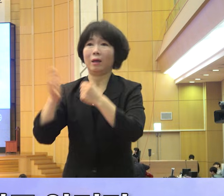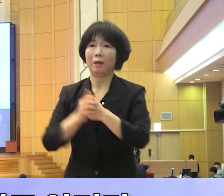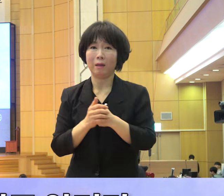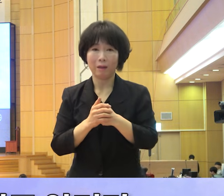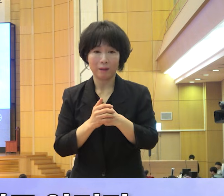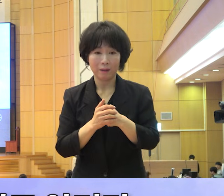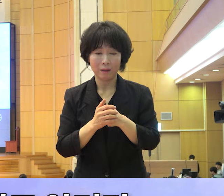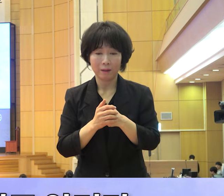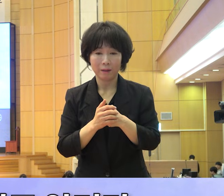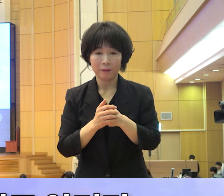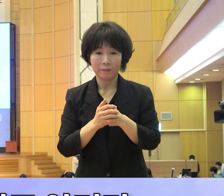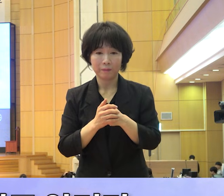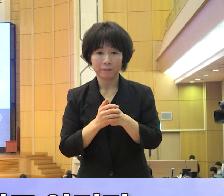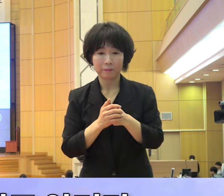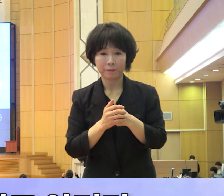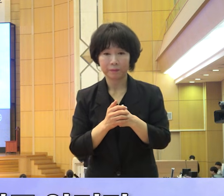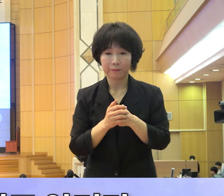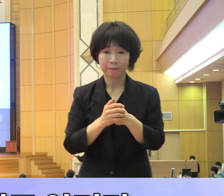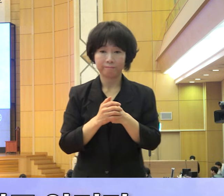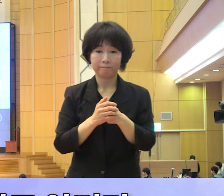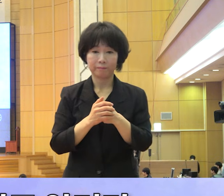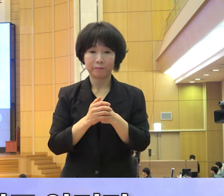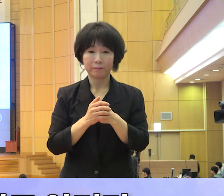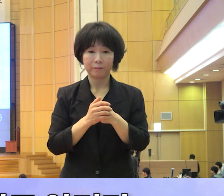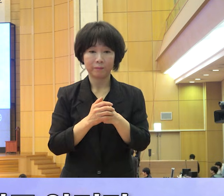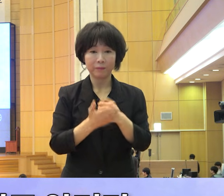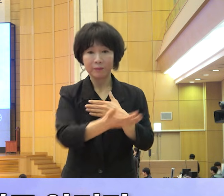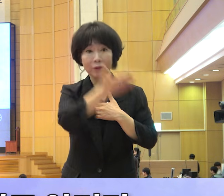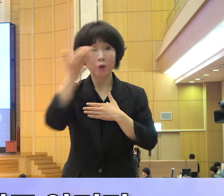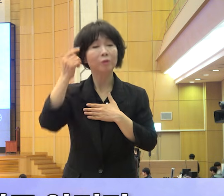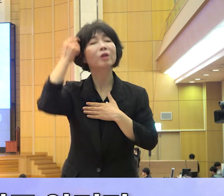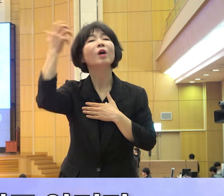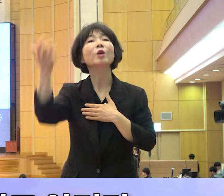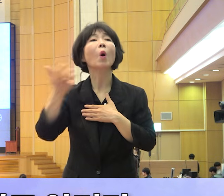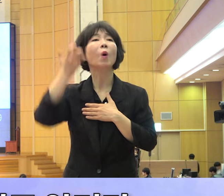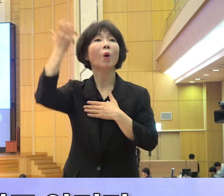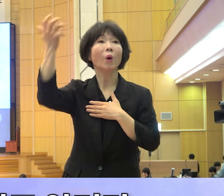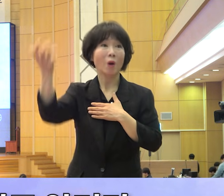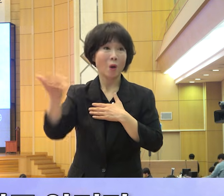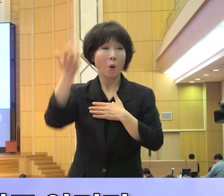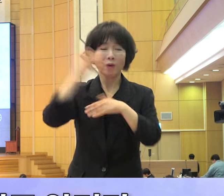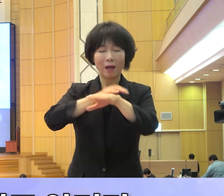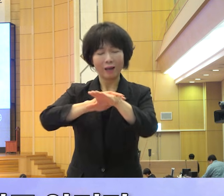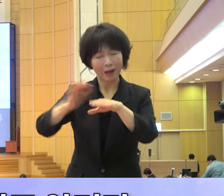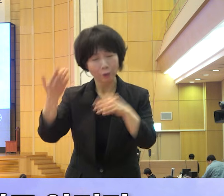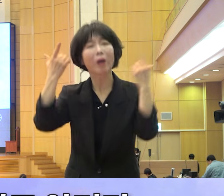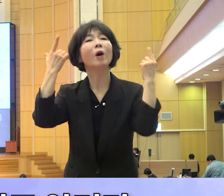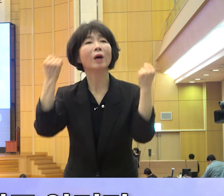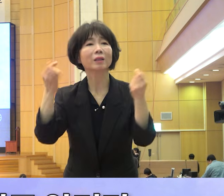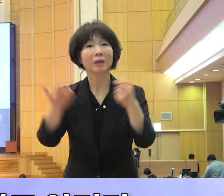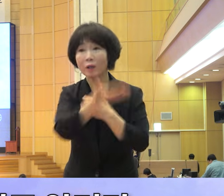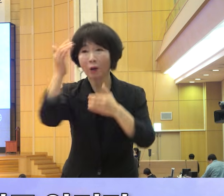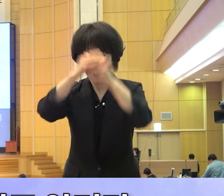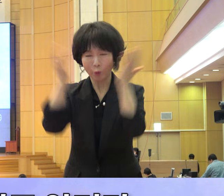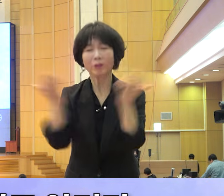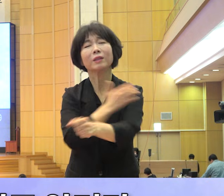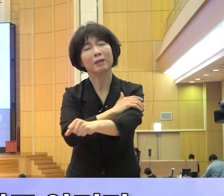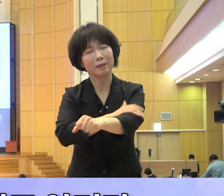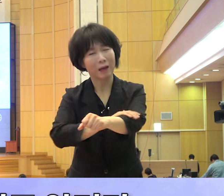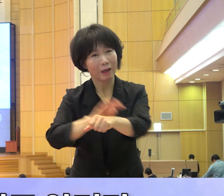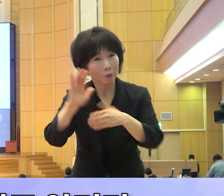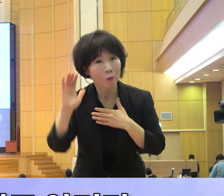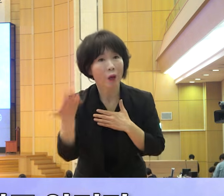거거든요. 그렇게 되면 영혼이 잘된 같이 내가 범사도